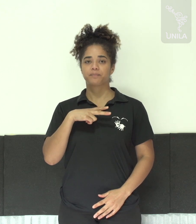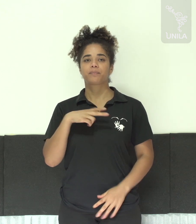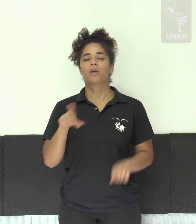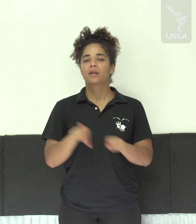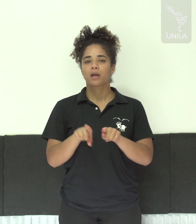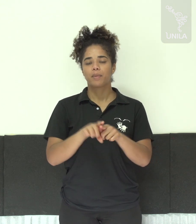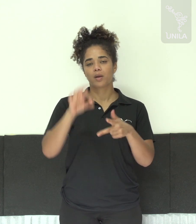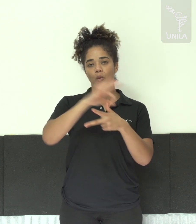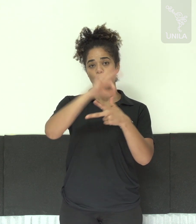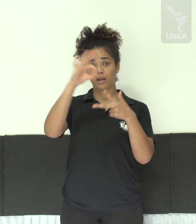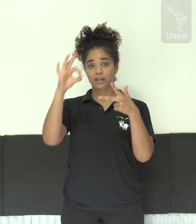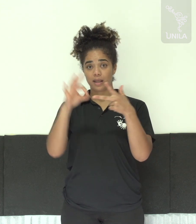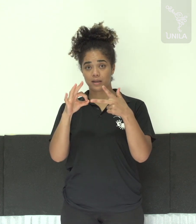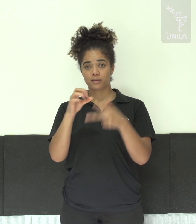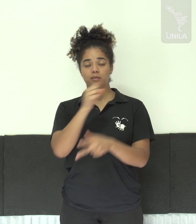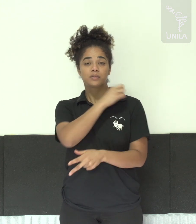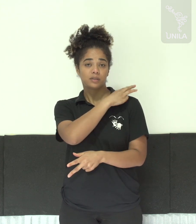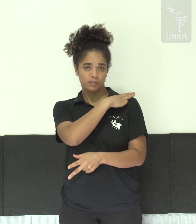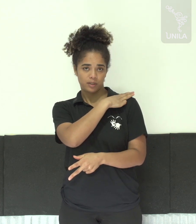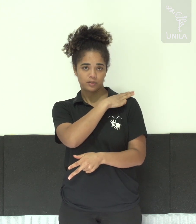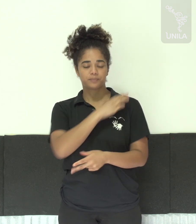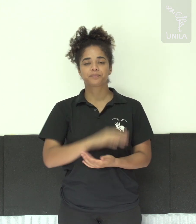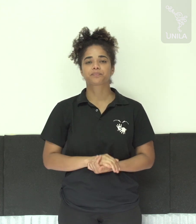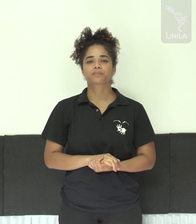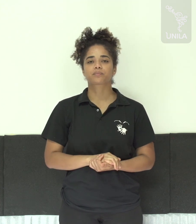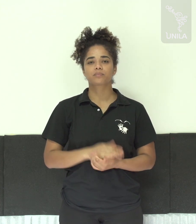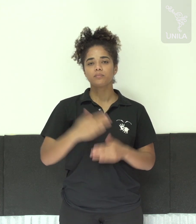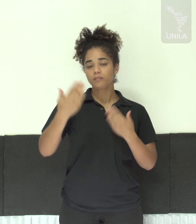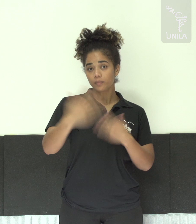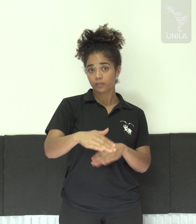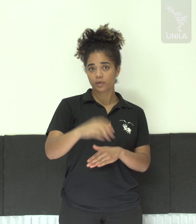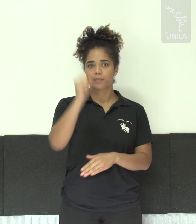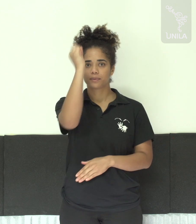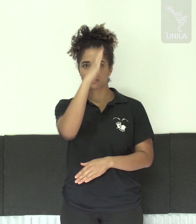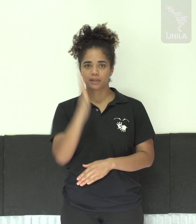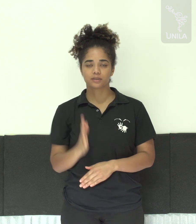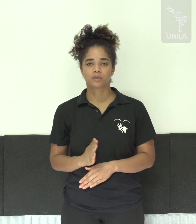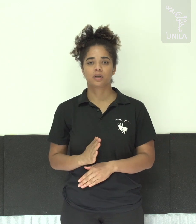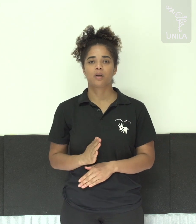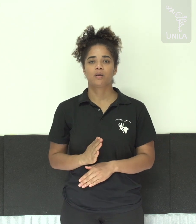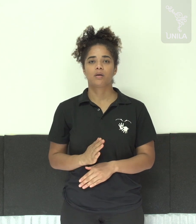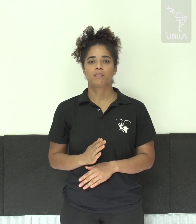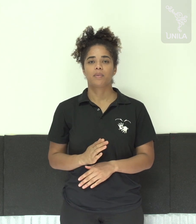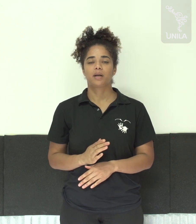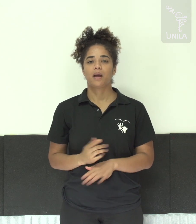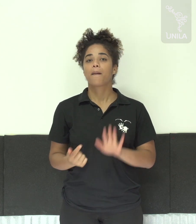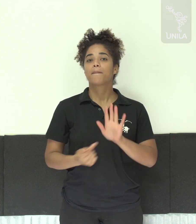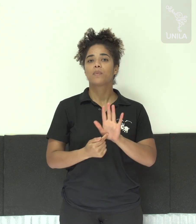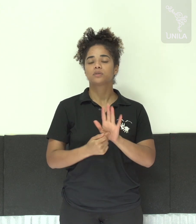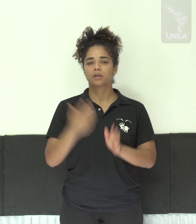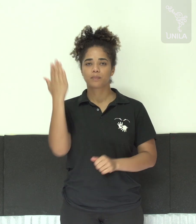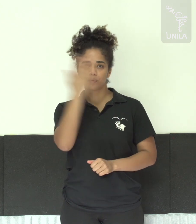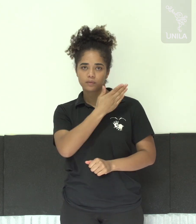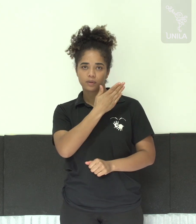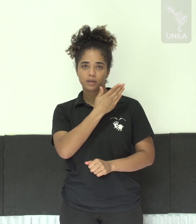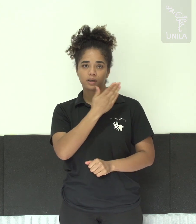Médio, ENEM, do Exame Nacional para a Certificação de Competência de Jovens e Adultos,